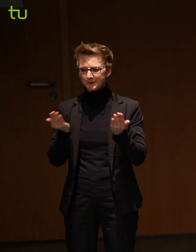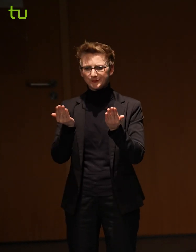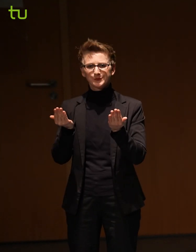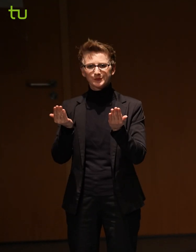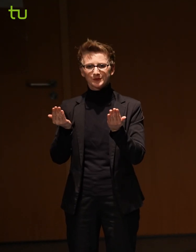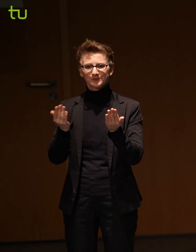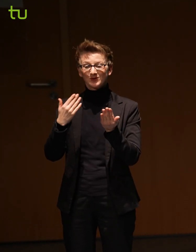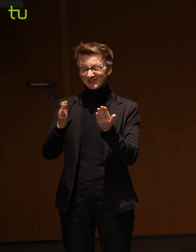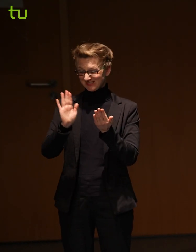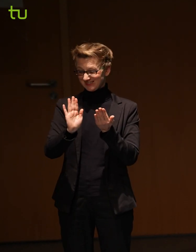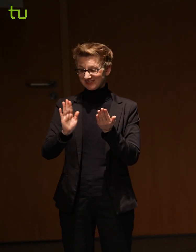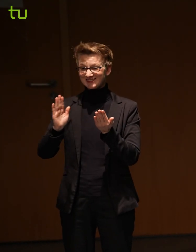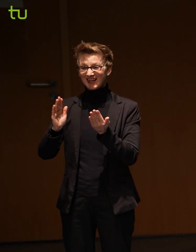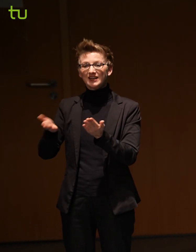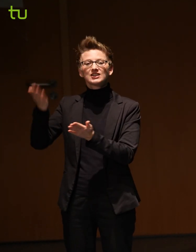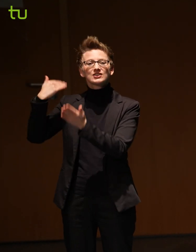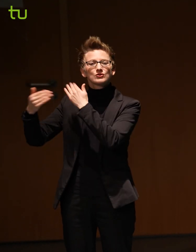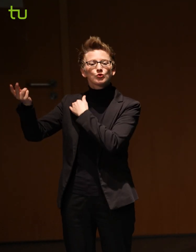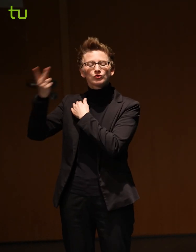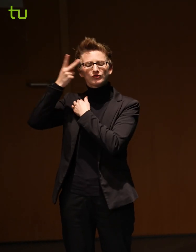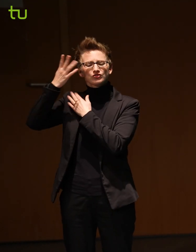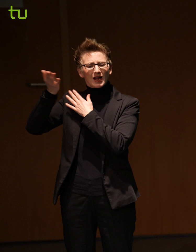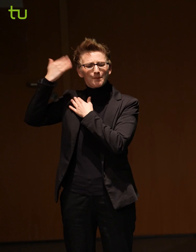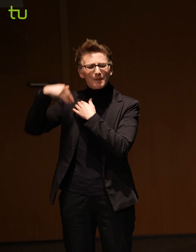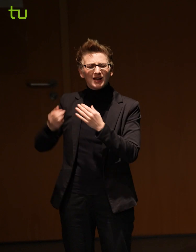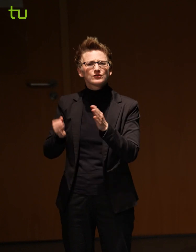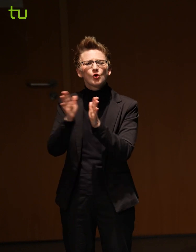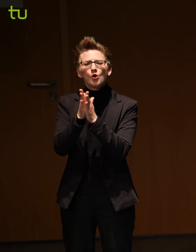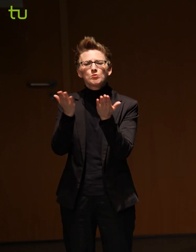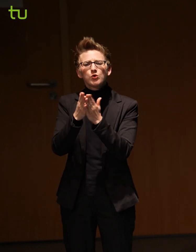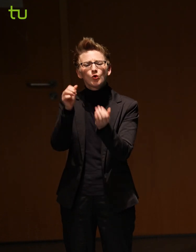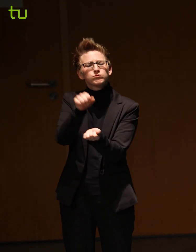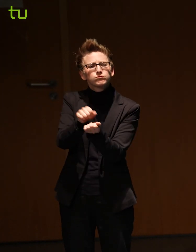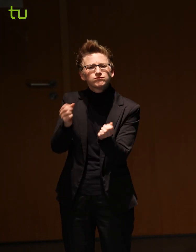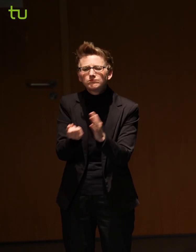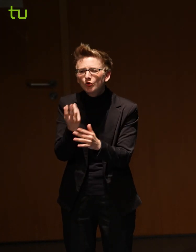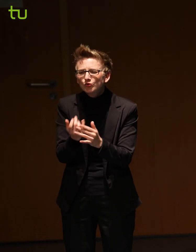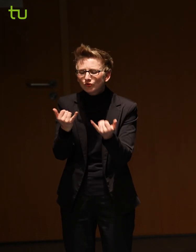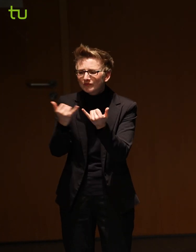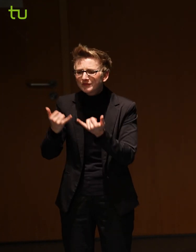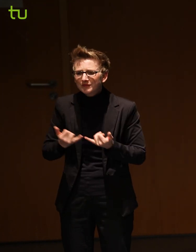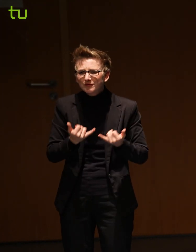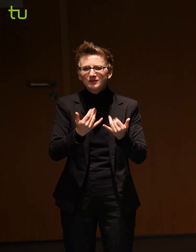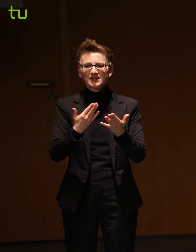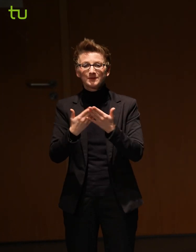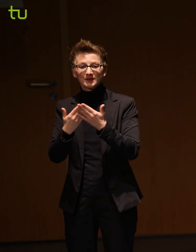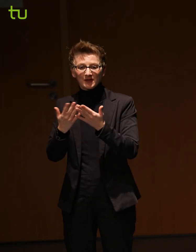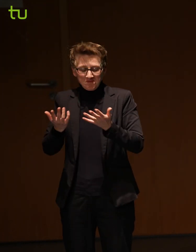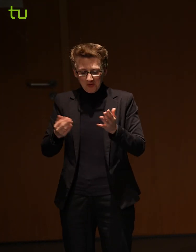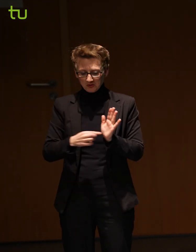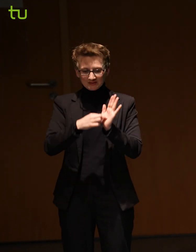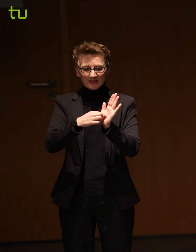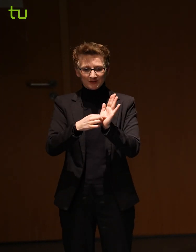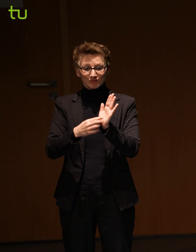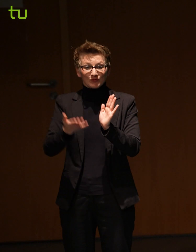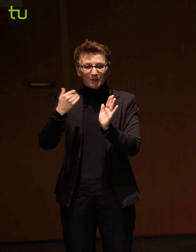historisches Verständnis der Buchproduktion von enormer Bedeutung. Für Whitman, nach Selbstdefinition Poet des Körpers und der